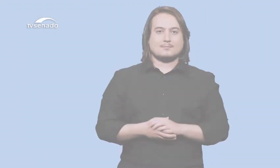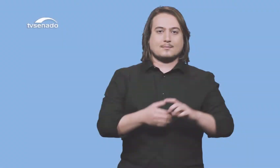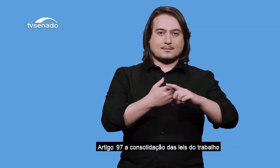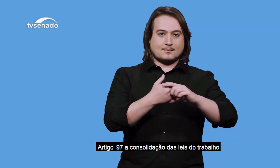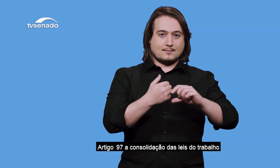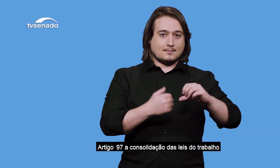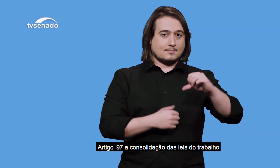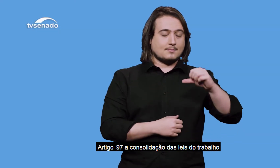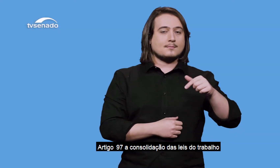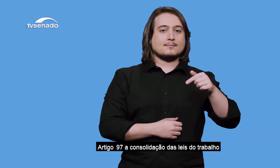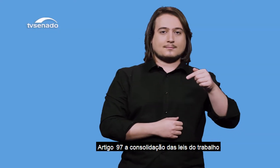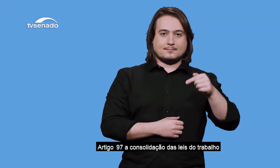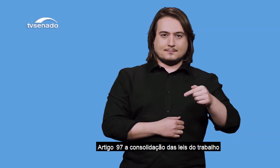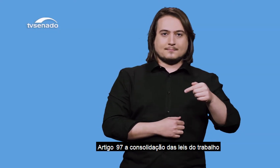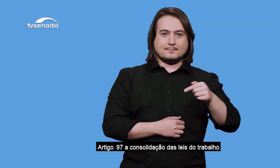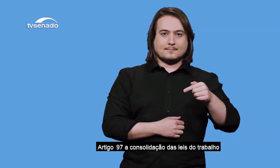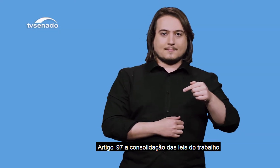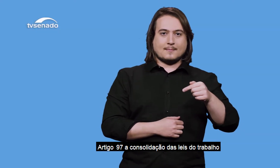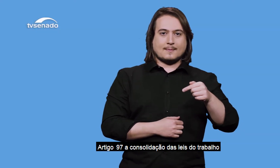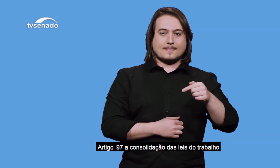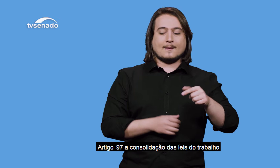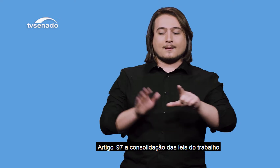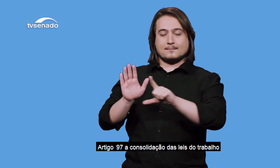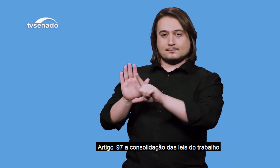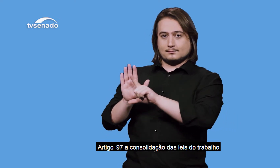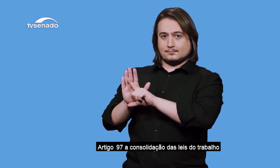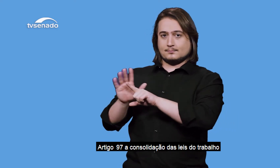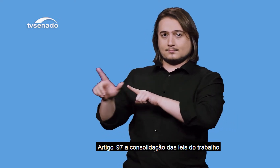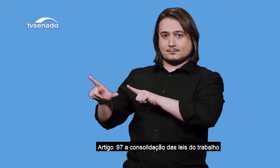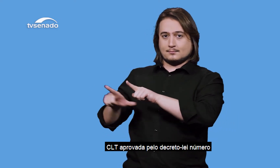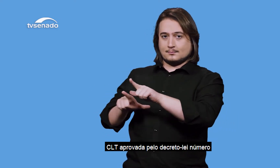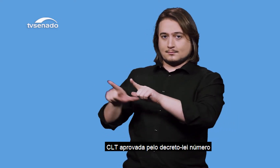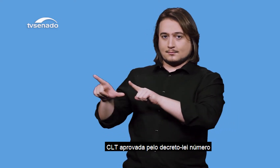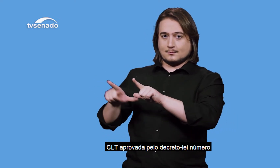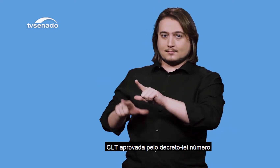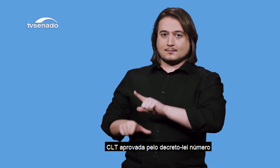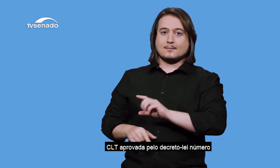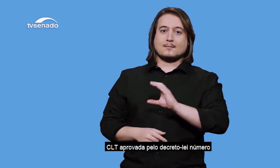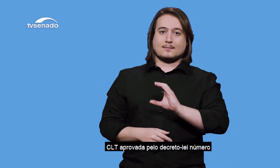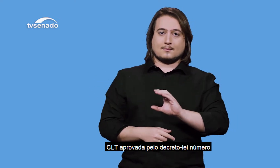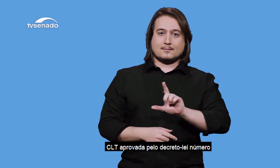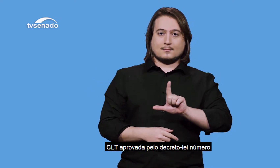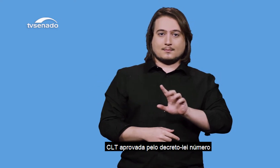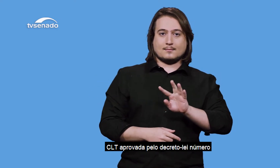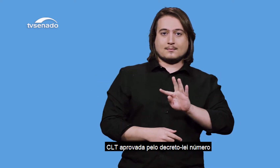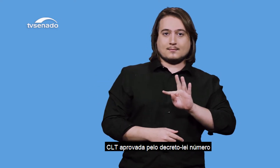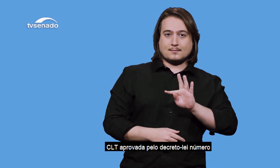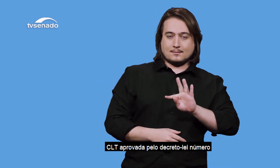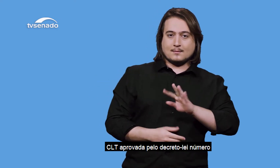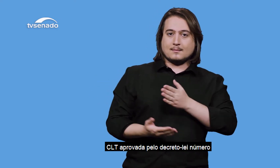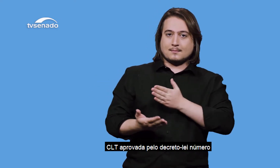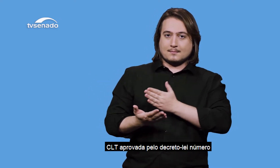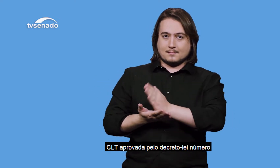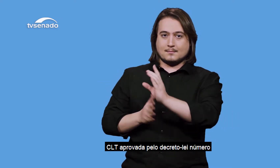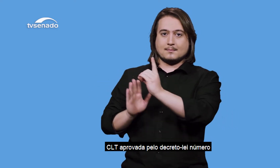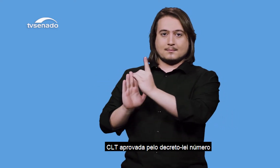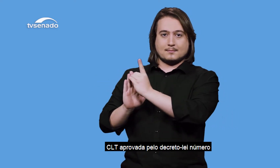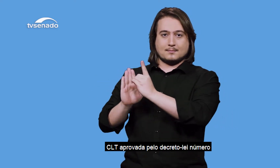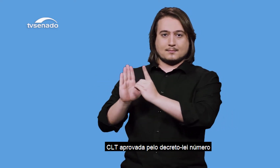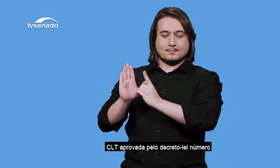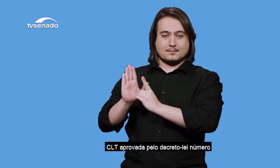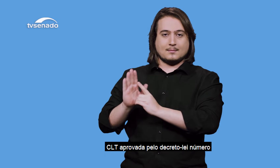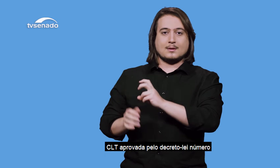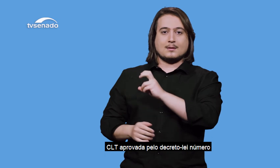o artigo 97 a consolidação das leis do trabalho clt aprovada pelo decreto-lei